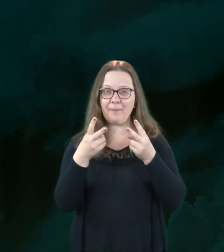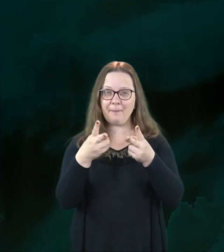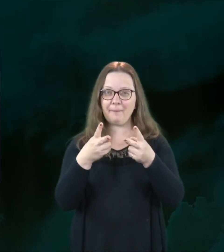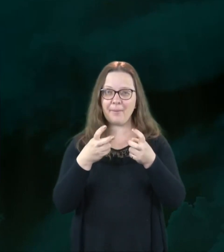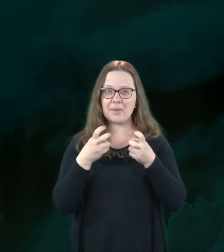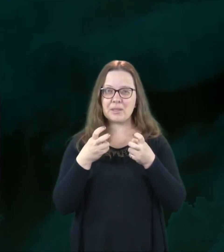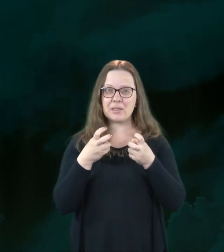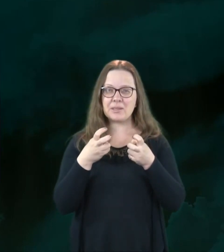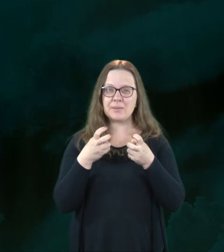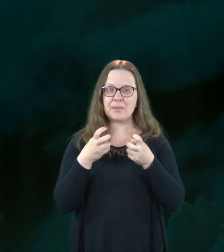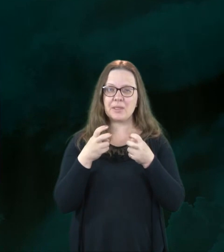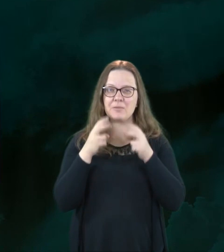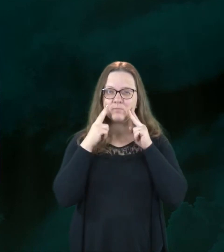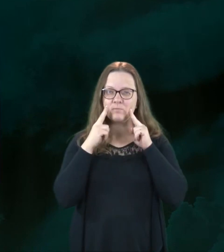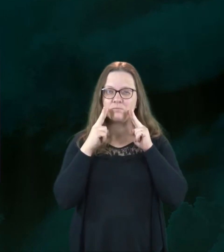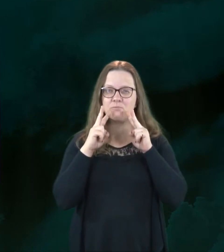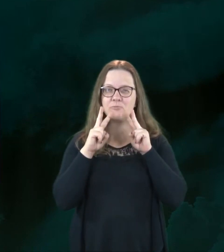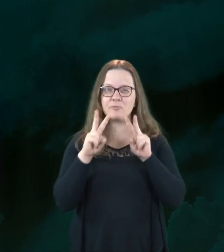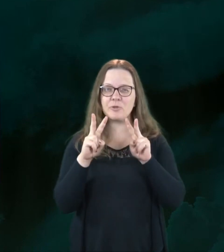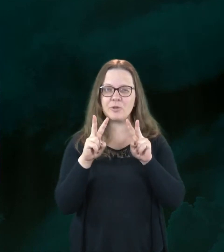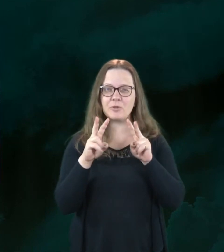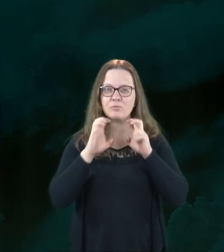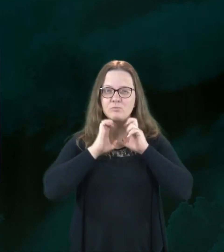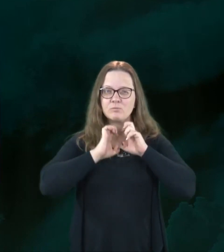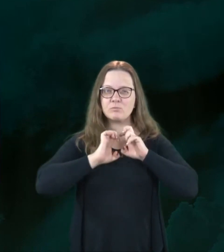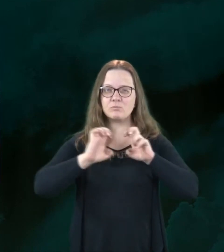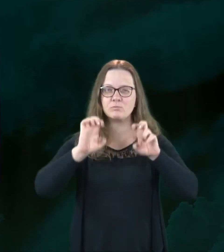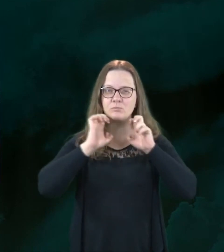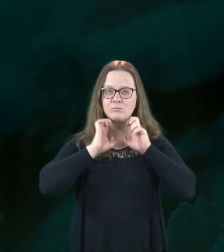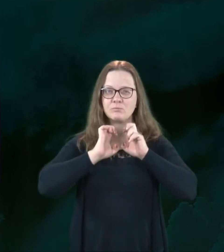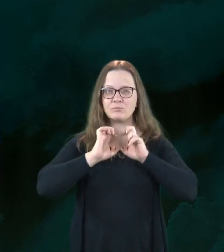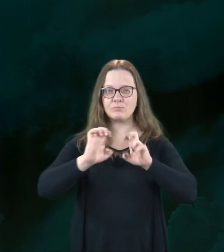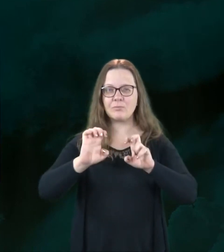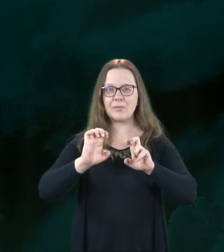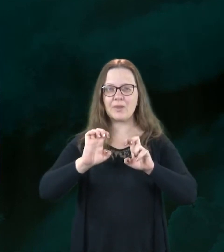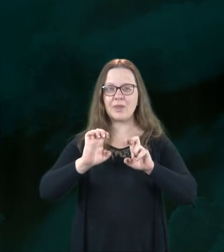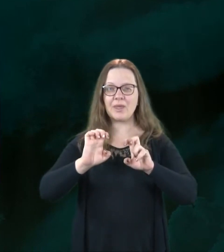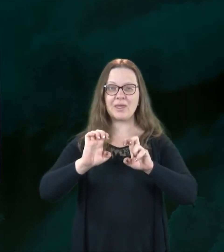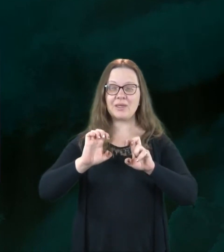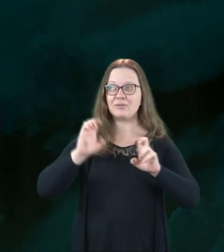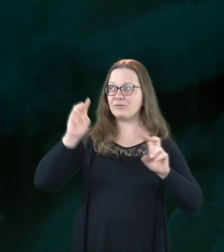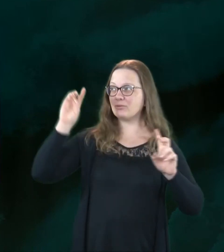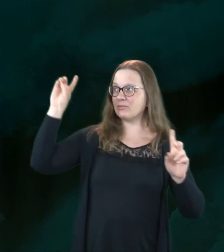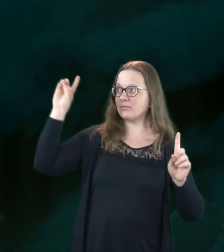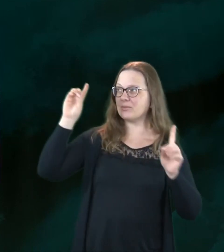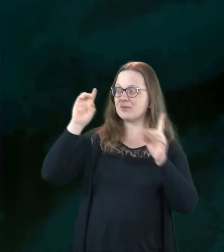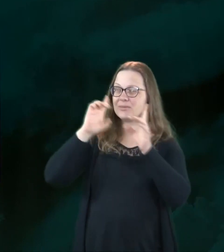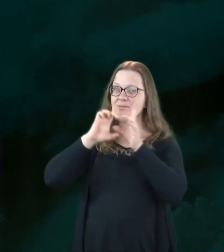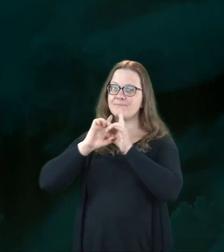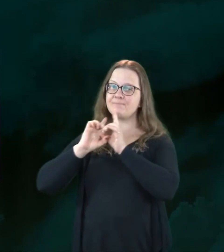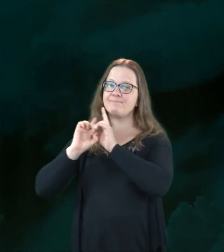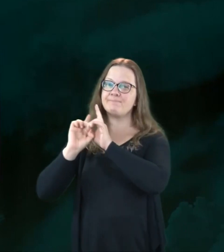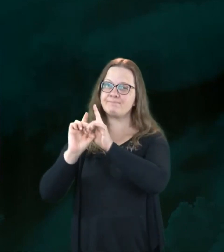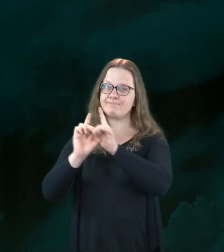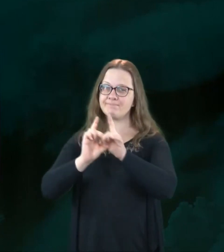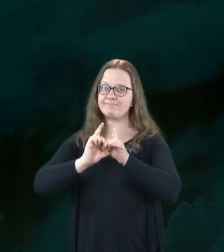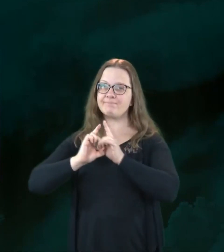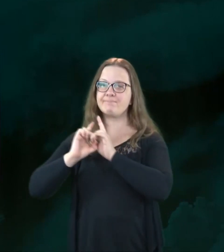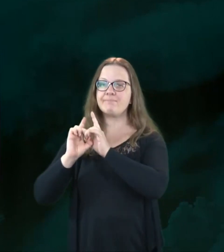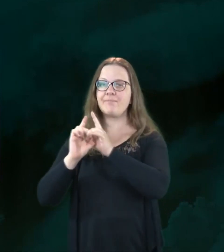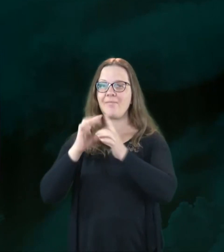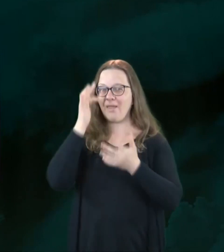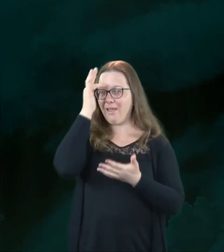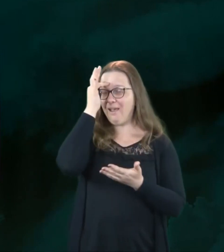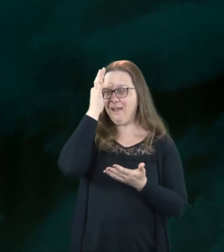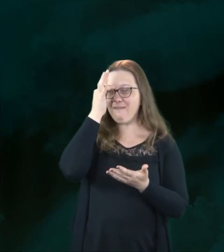os conectou com Deus, a nível da nova criação. Aquele homem que estava já solto,